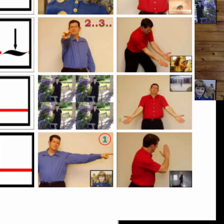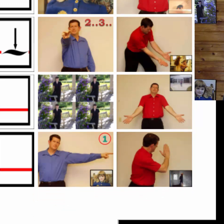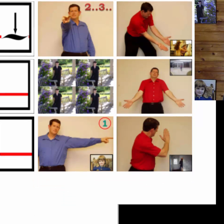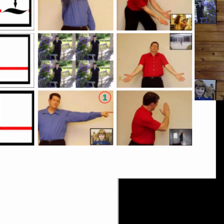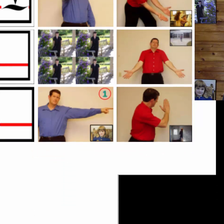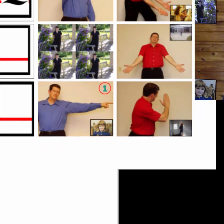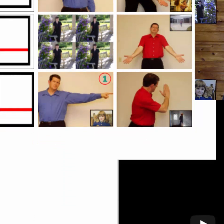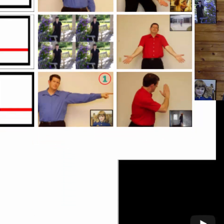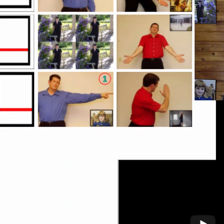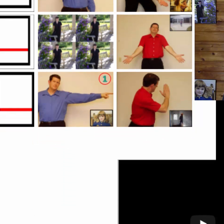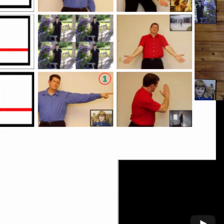12.